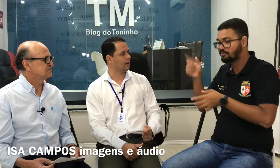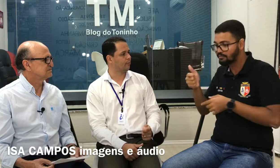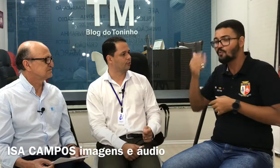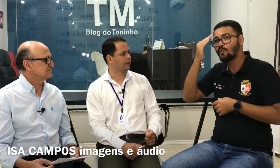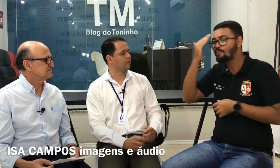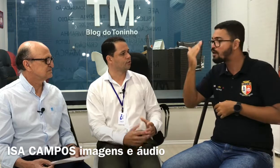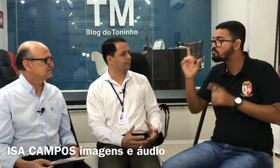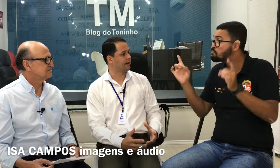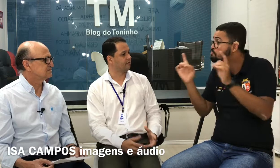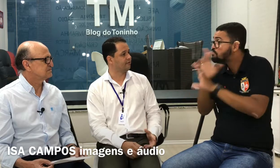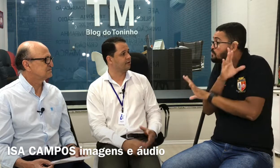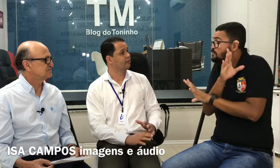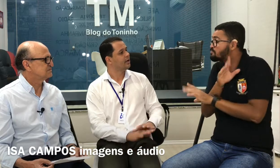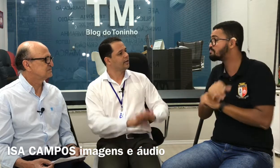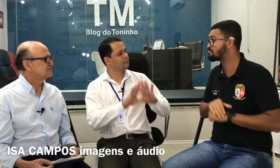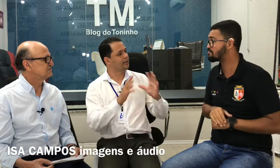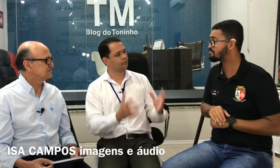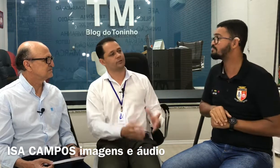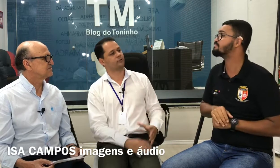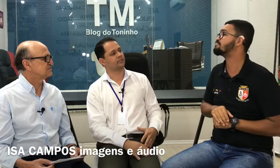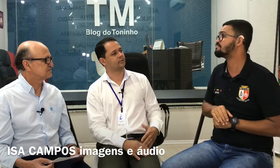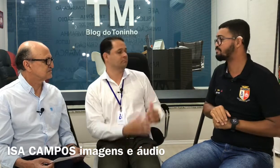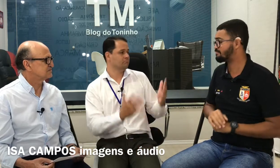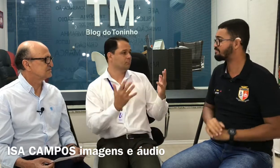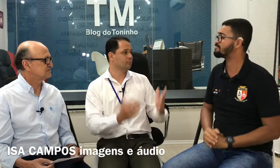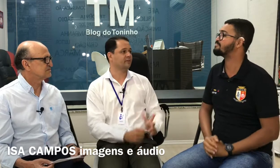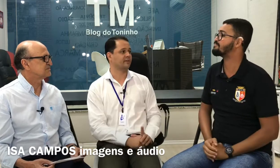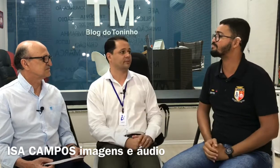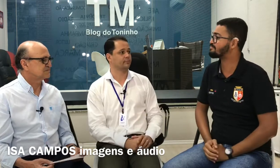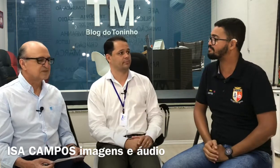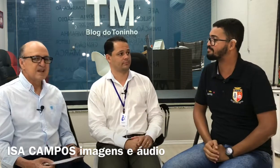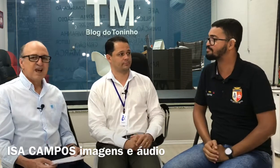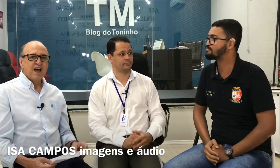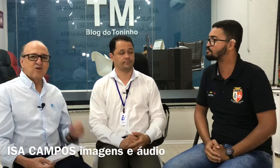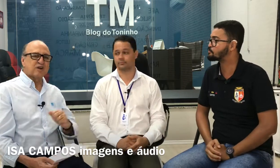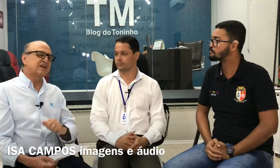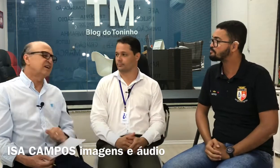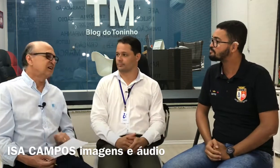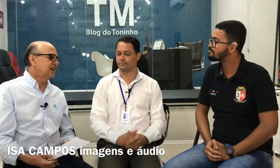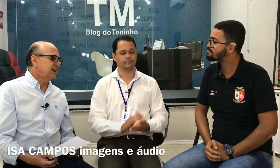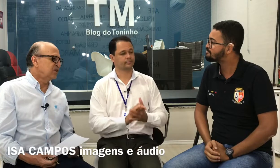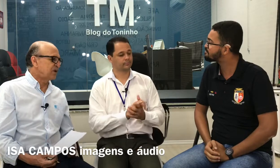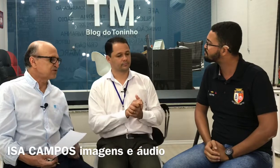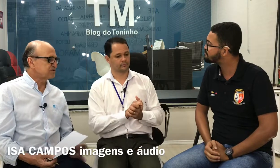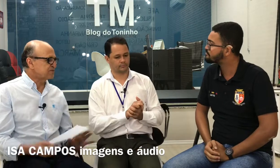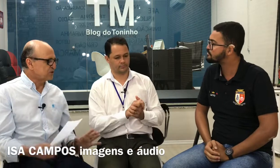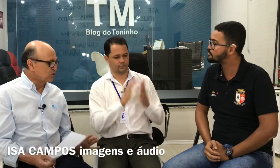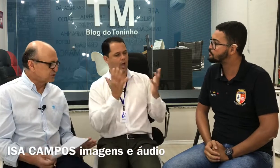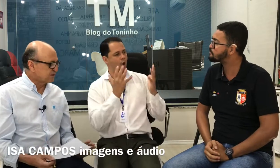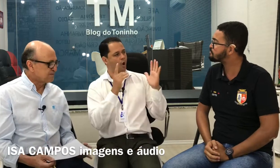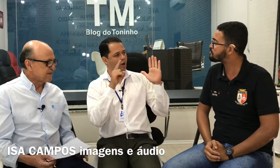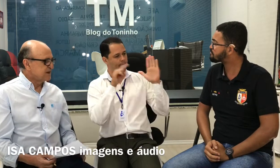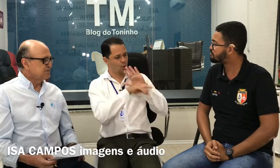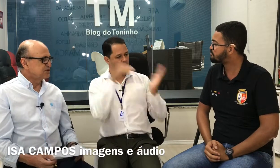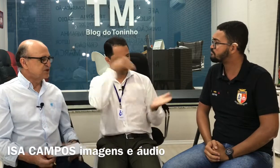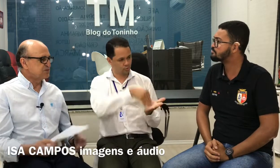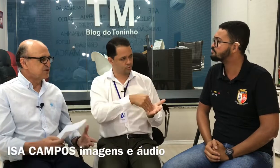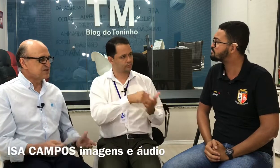QR Code, aparece o vídeo que explica toda a situação. Muito mais fácil. Agora, uma última pergunta, porque depois a gente